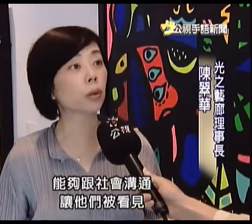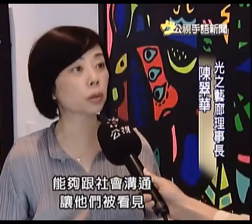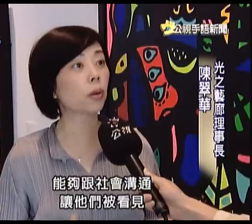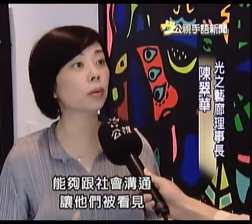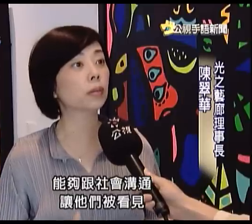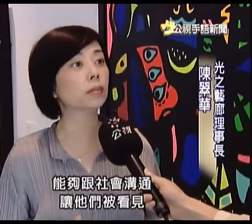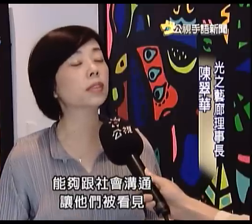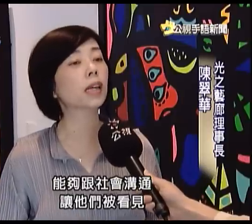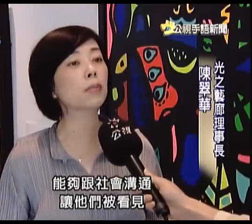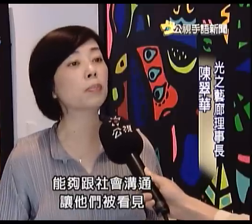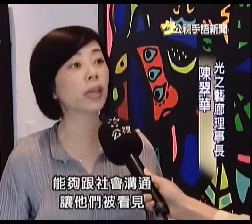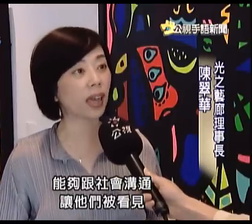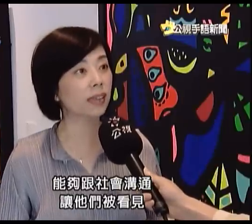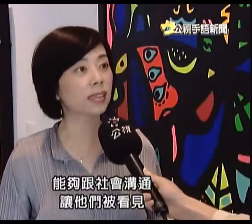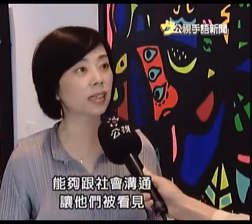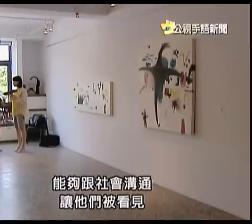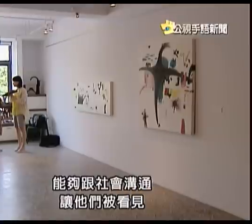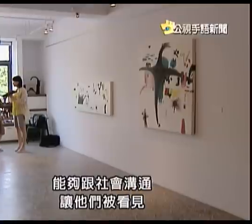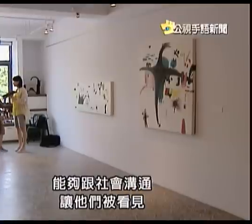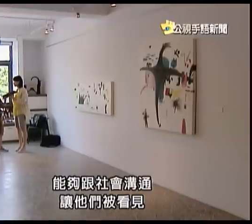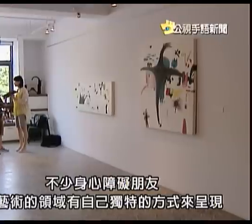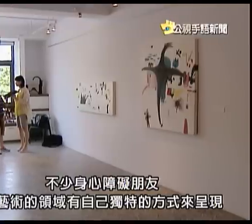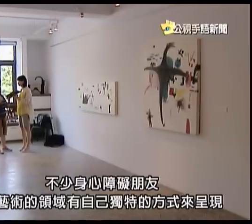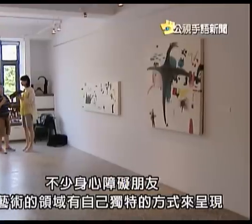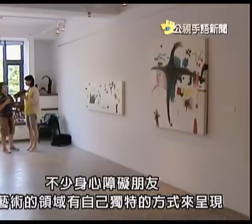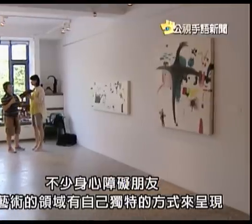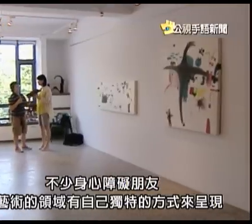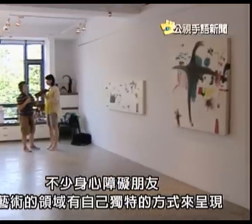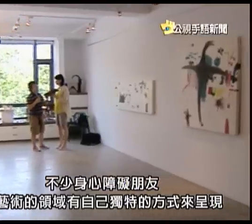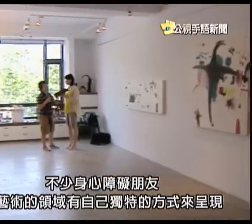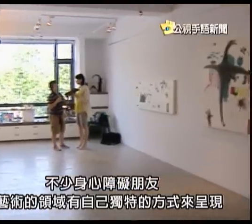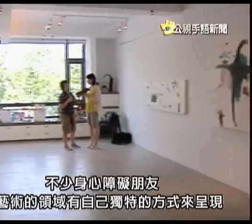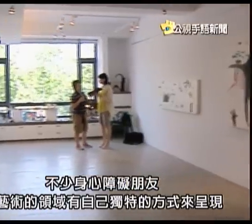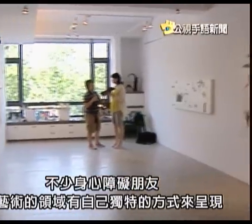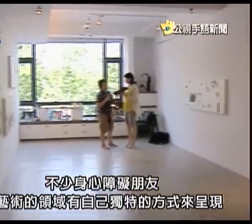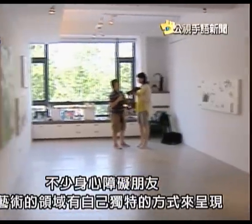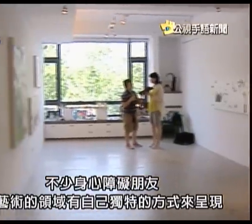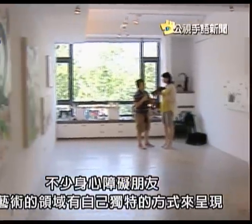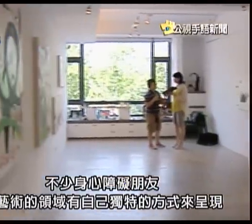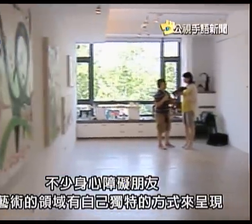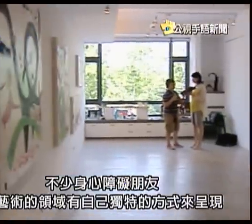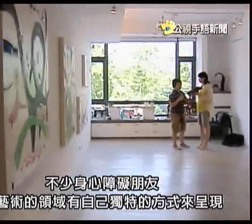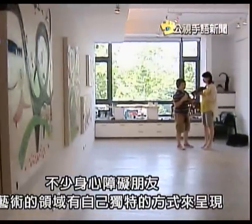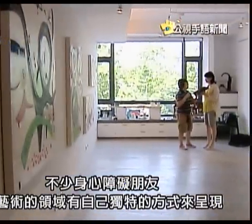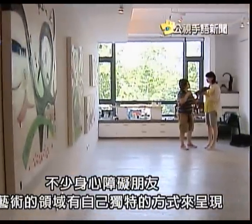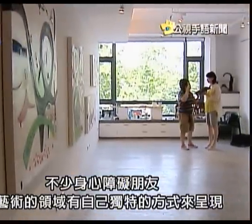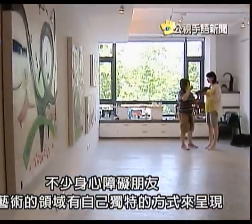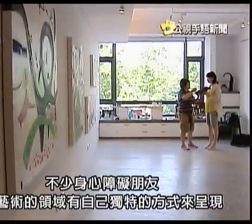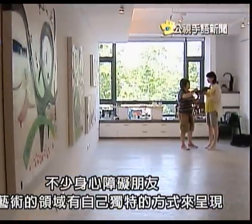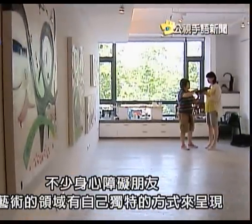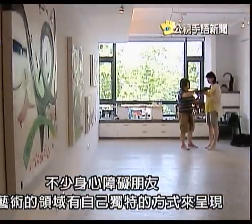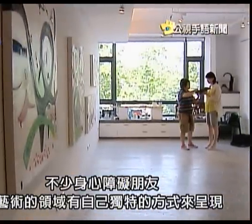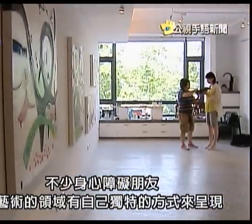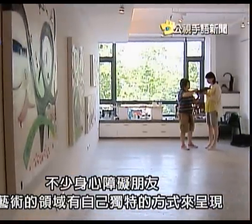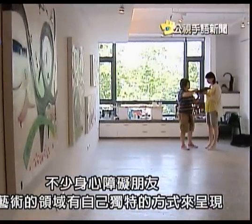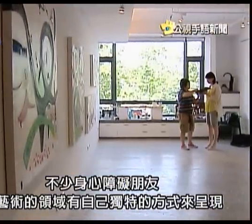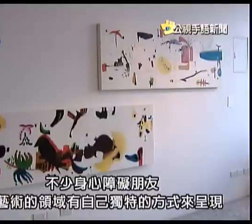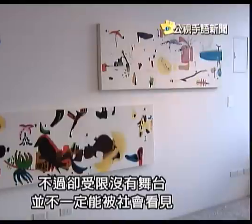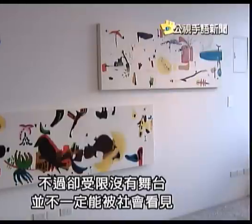通，让他们被看见。 不少身心障碍朋友在艺术的领域有自己独特的方式来呈现，不过却